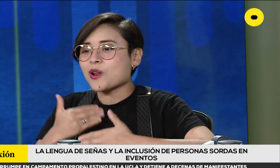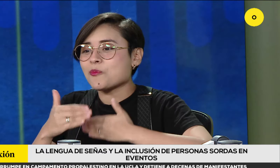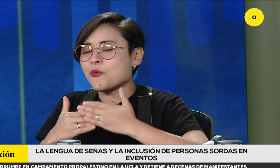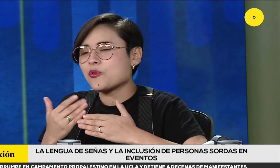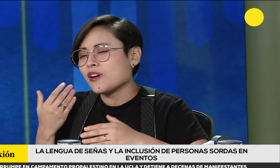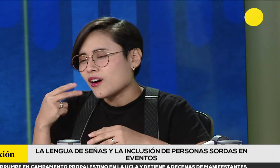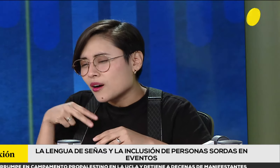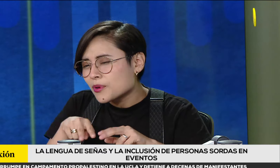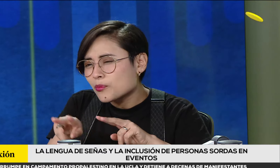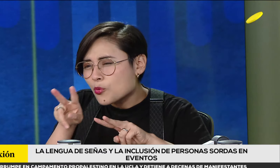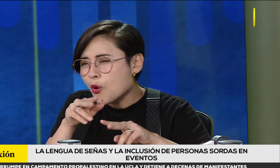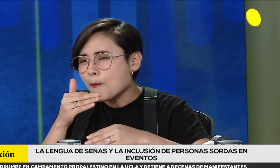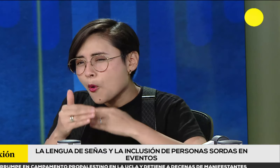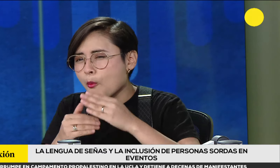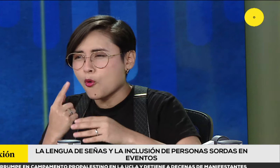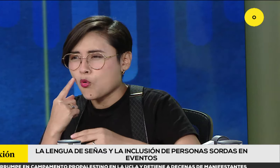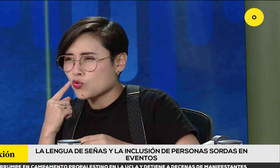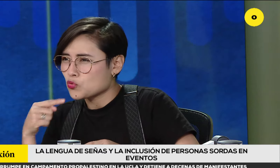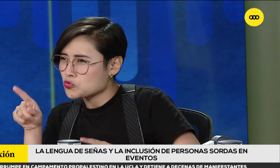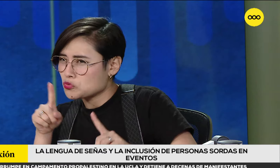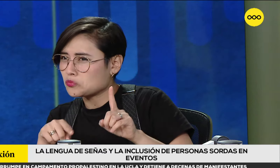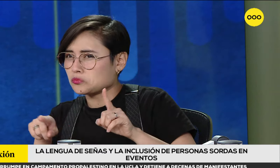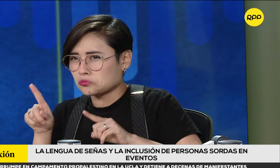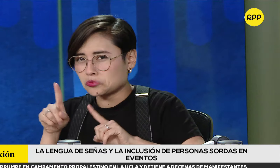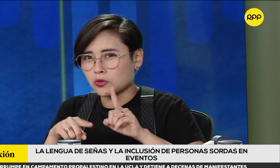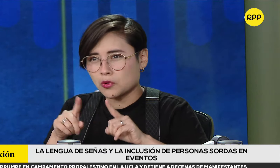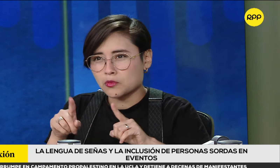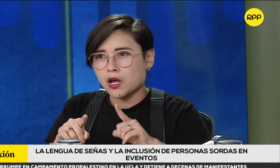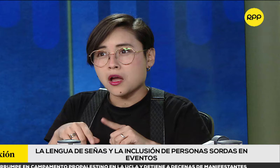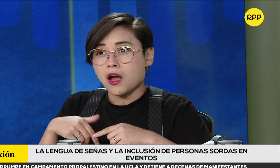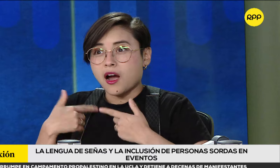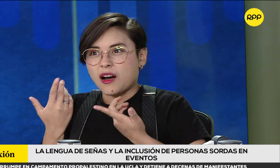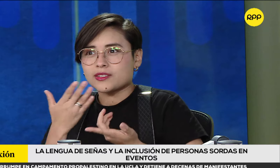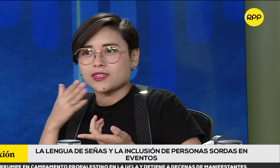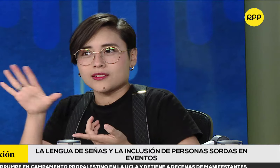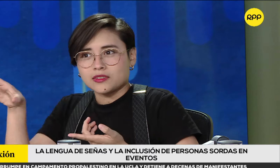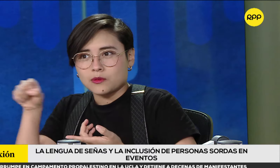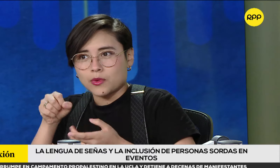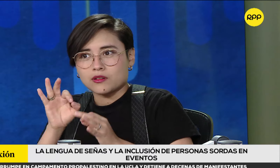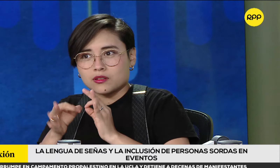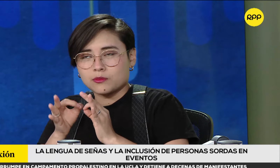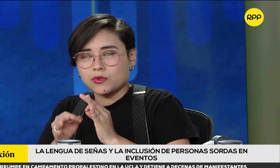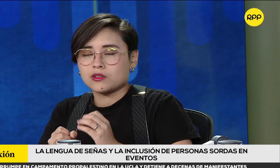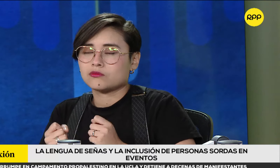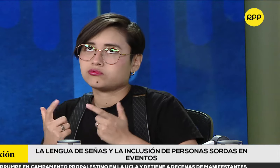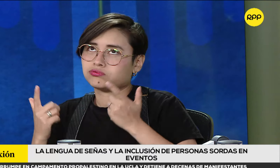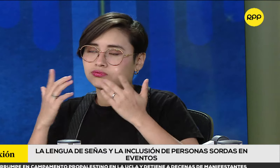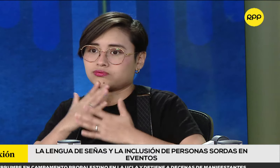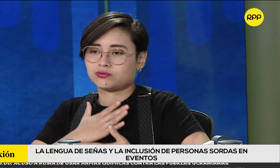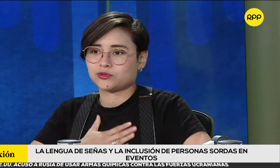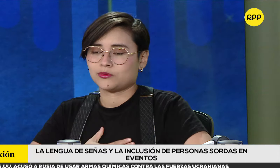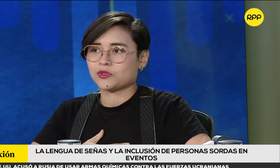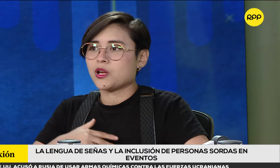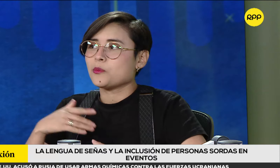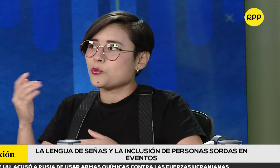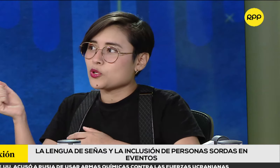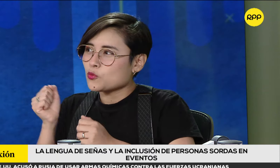Gran Teatro Nacional y vi este tipo de accesibilidad, yo quedé sorprendida. Ahí, por ejemplo, me